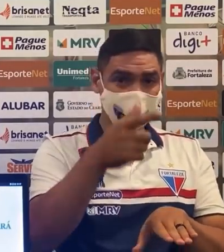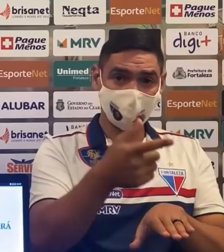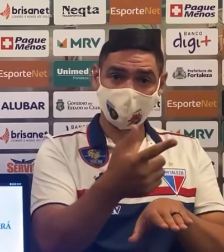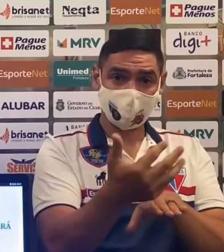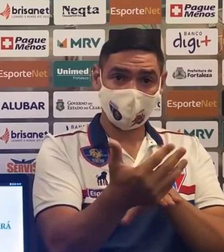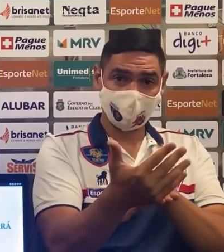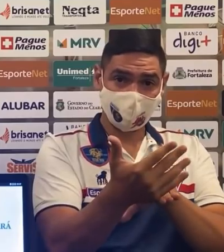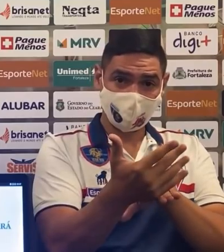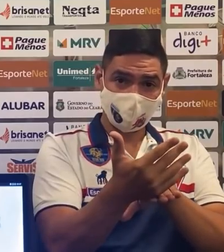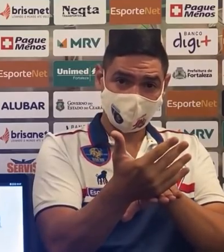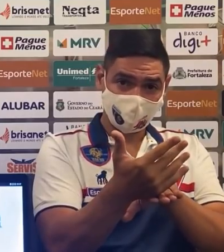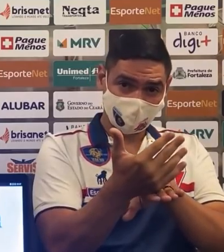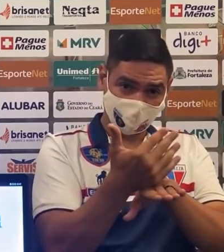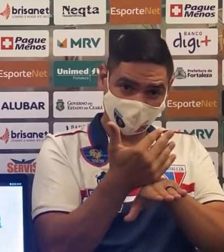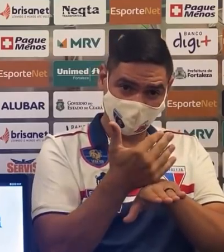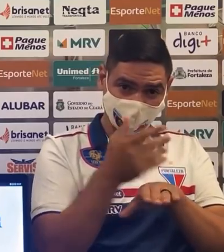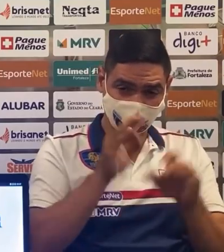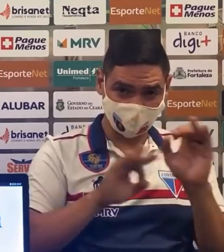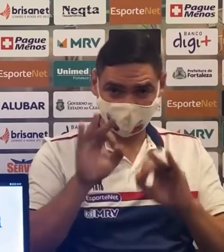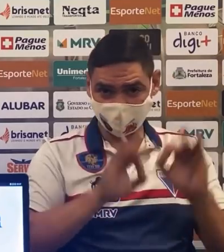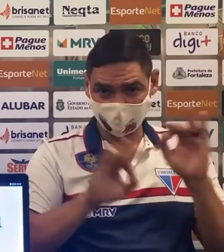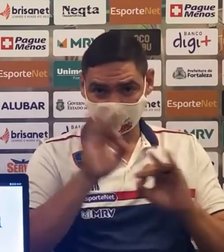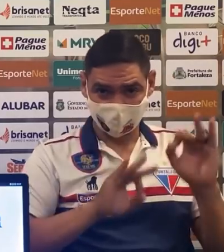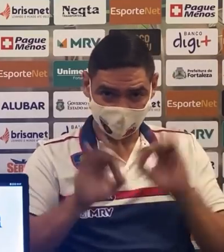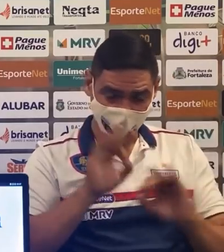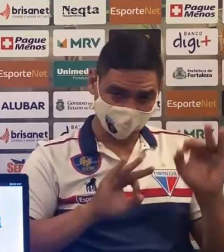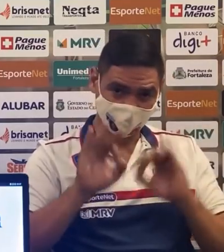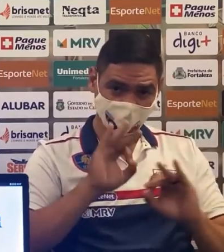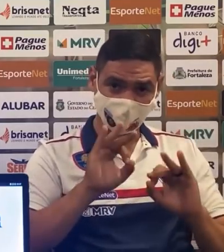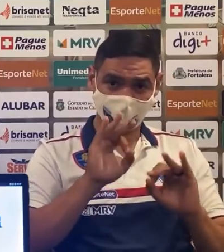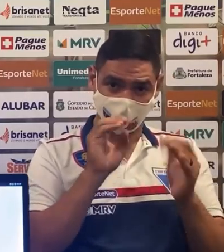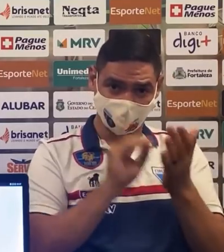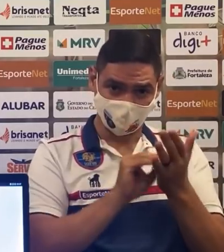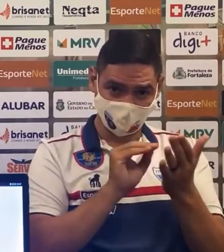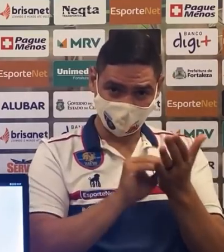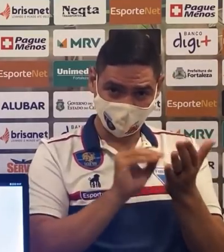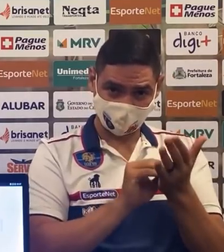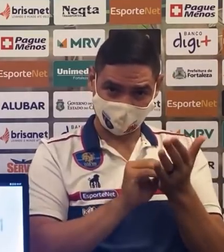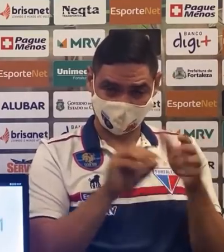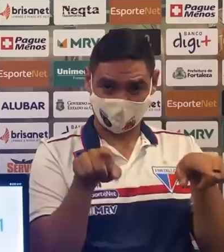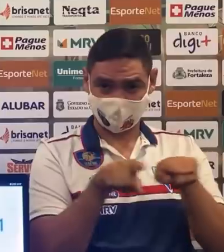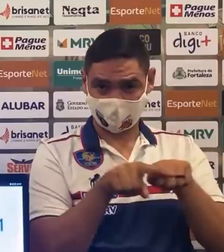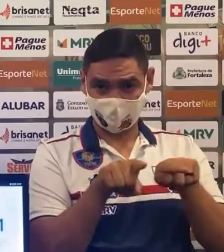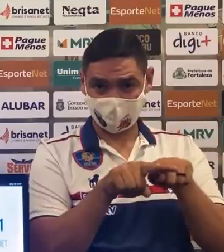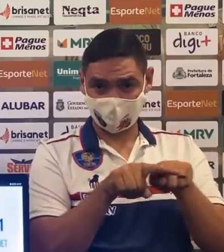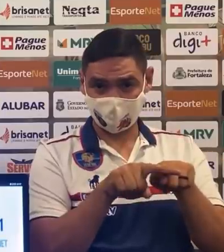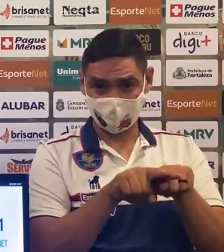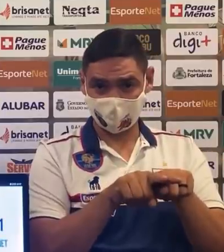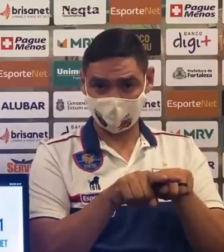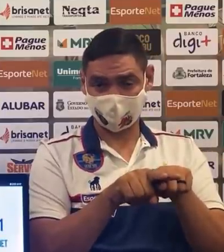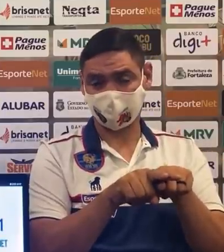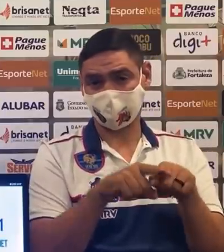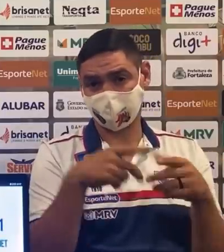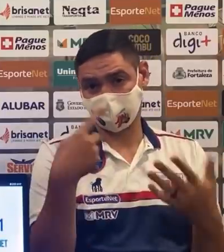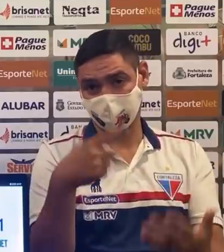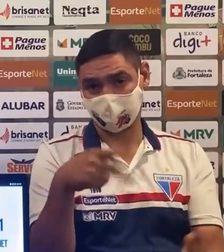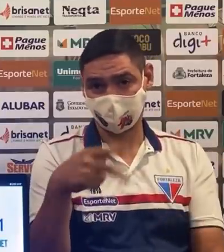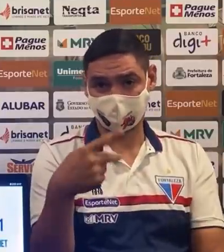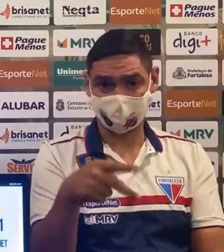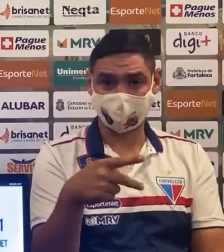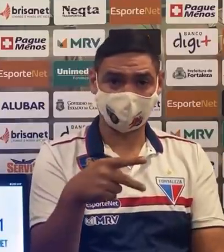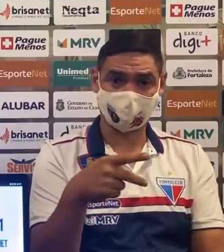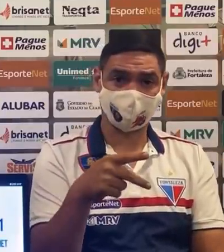capacidade, primeiro, de estar bem organizado para poder matar. E é o que a gente chama de